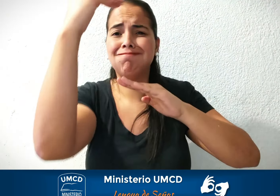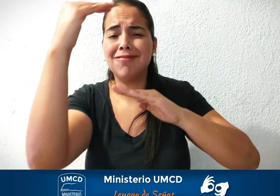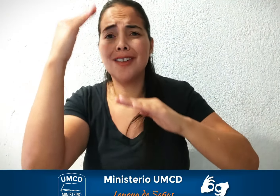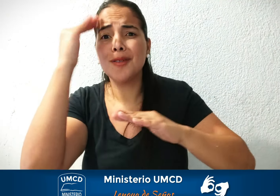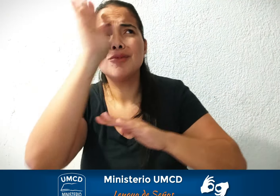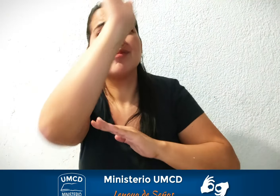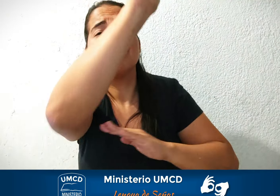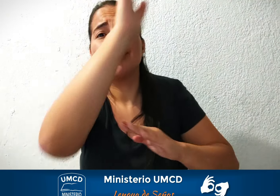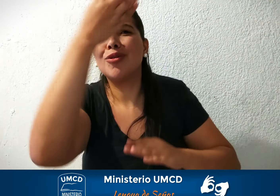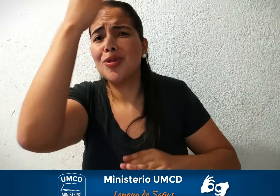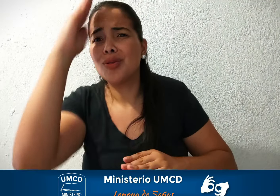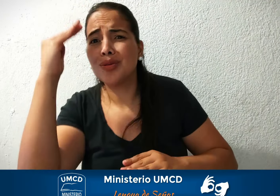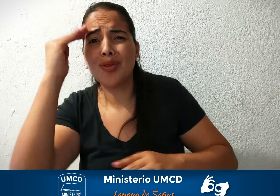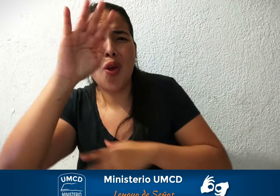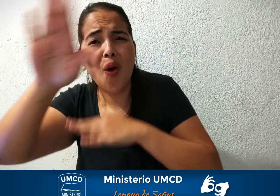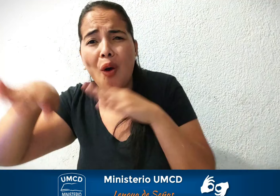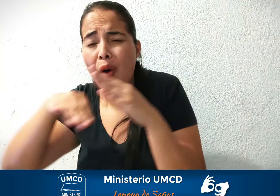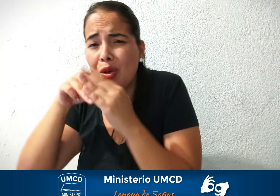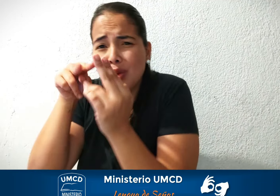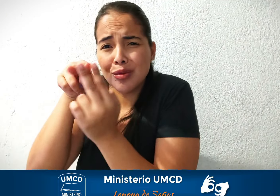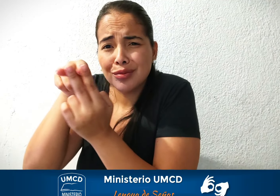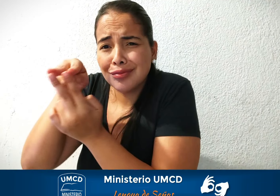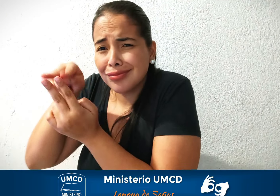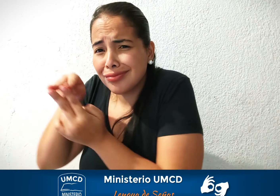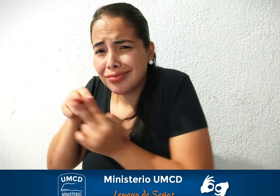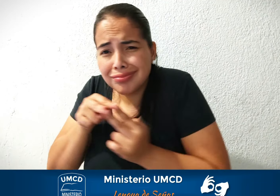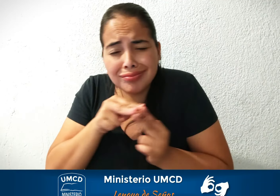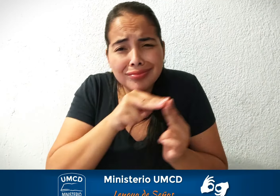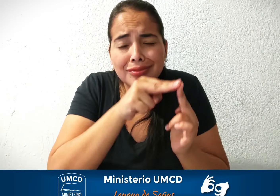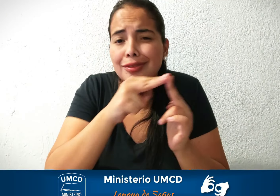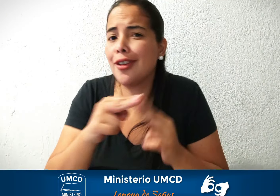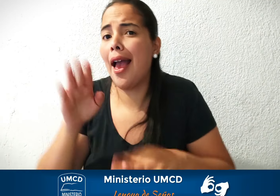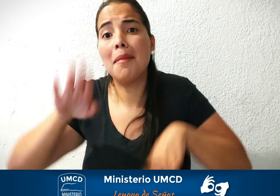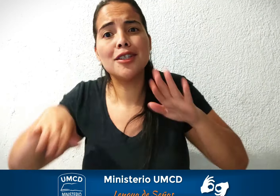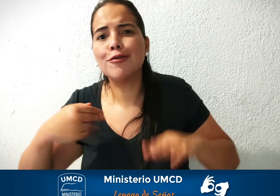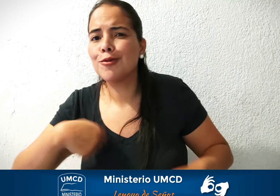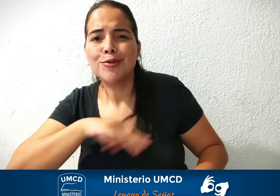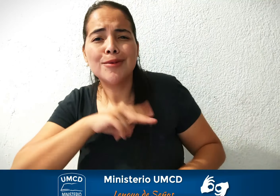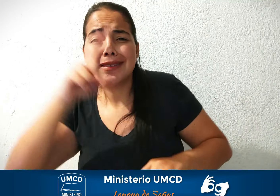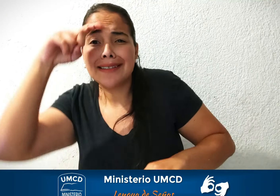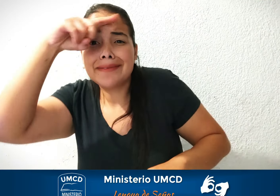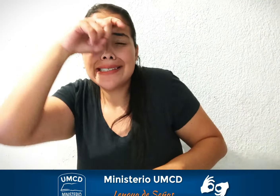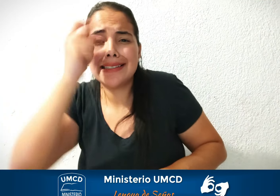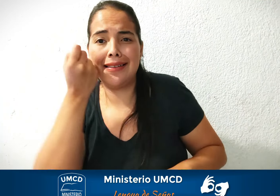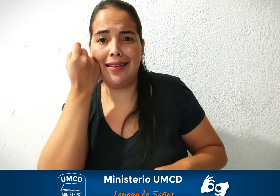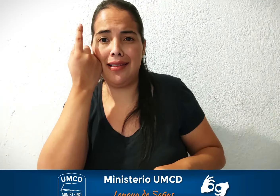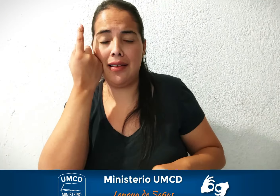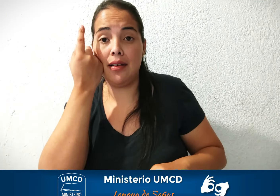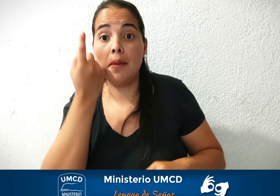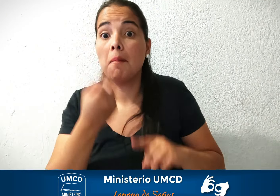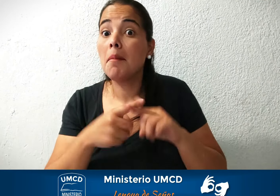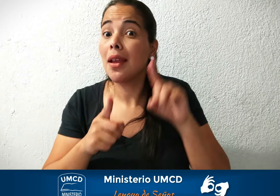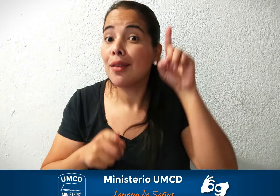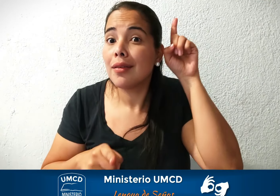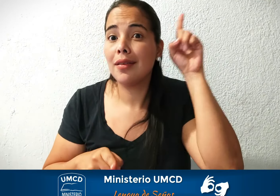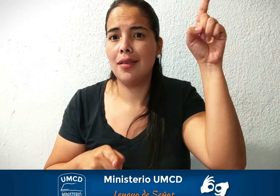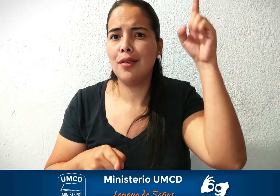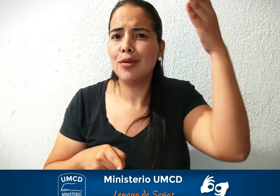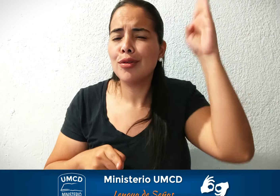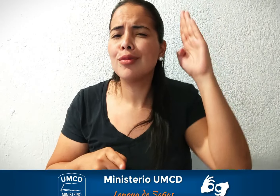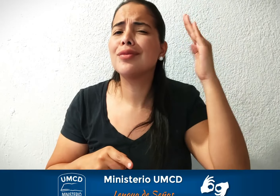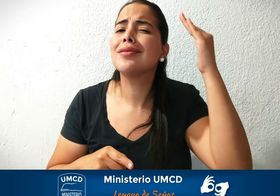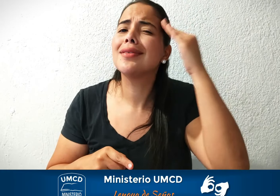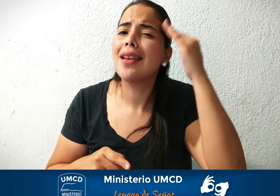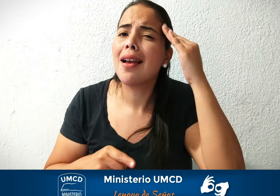atributos, su persona se expresan muchas veces de formas que no podemos entender. Pero